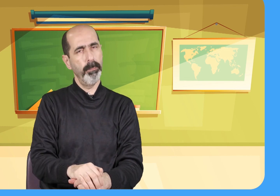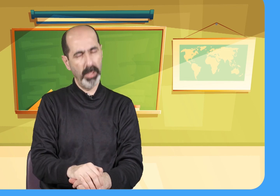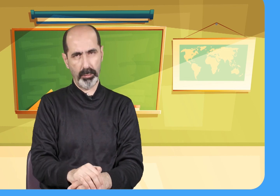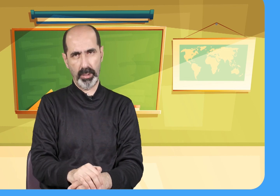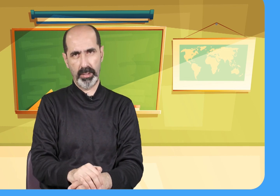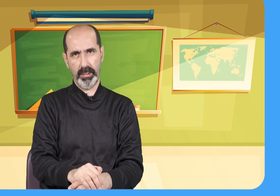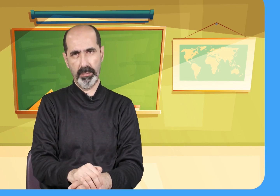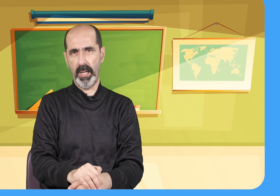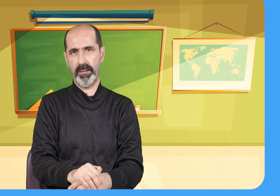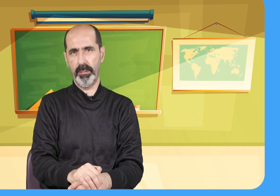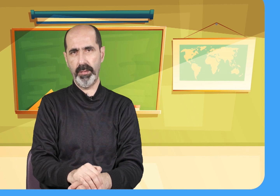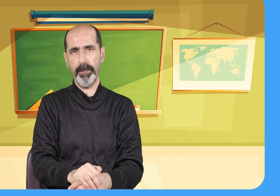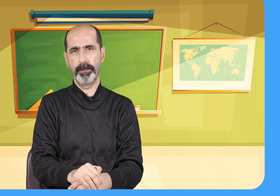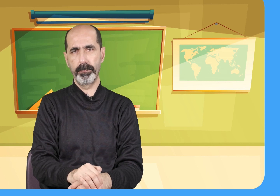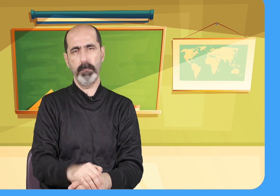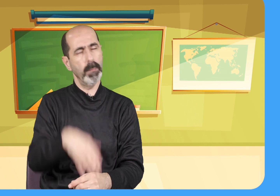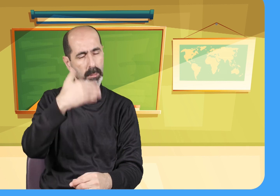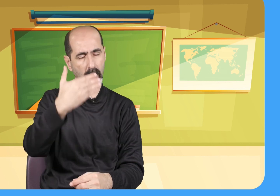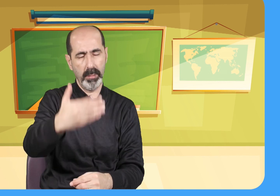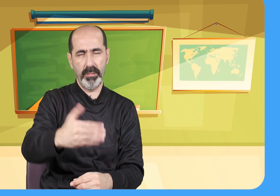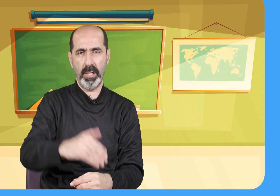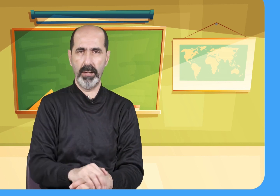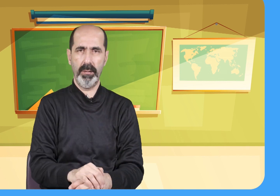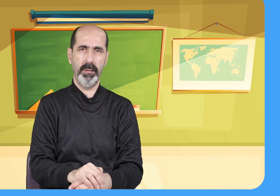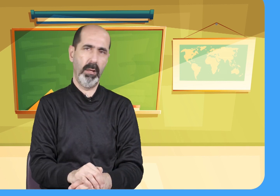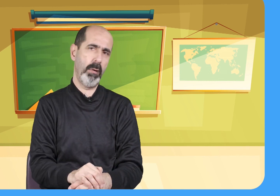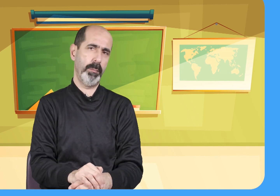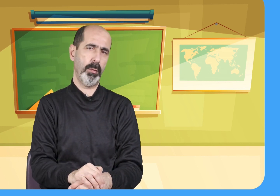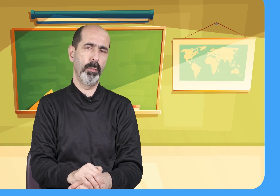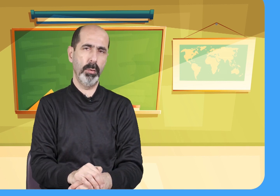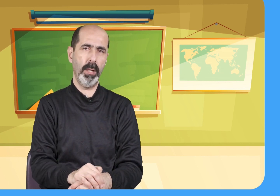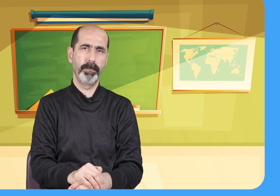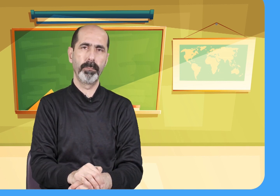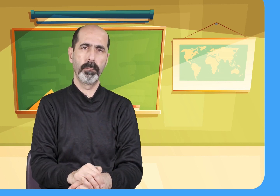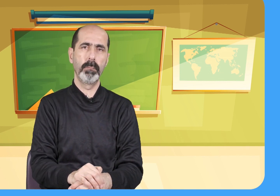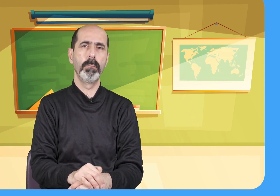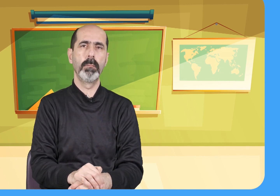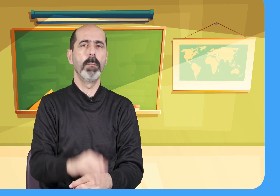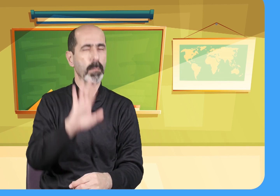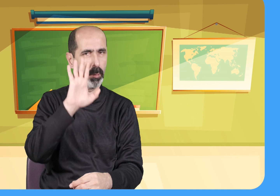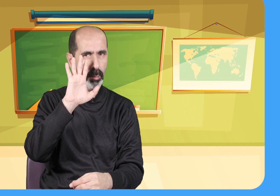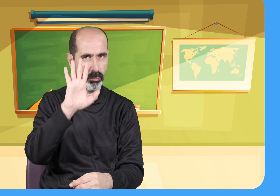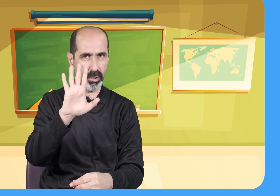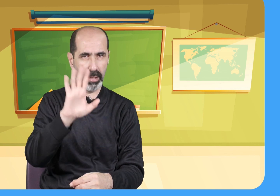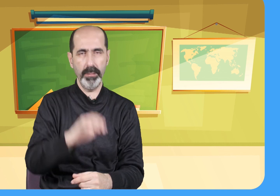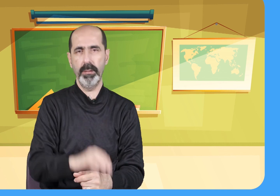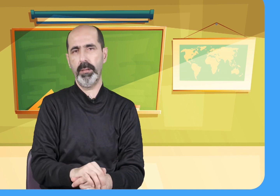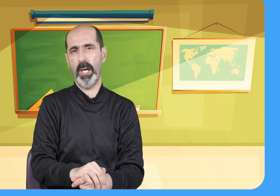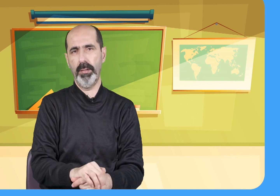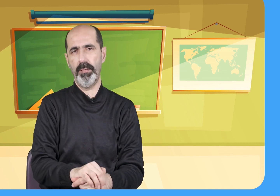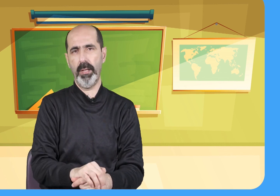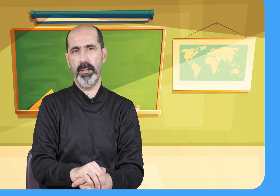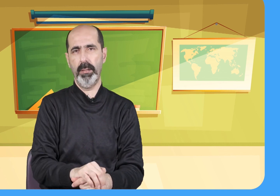bir sonraki dersimizde kaldığımız yerden devam etmek umuduyla bu Hoşçakalın